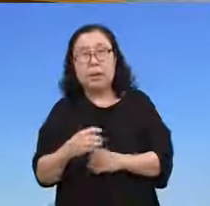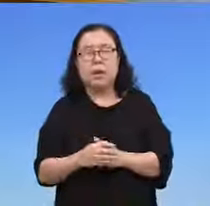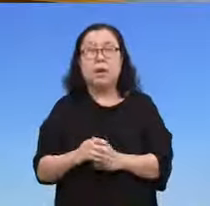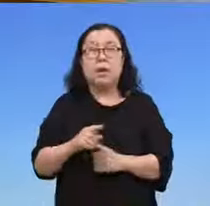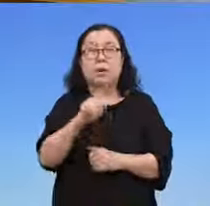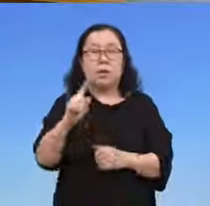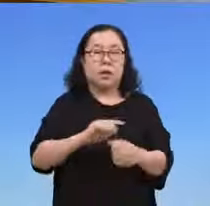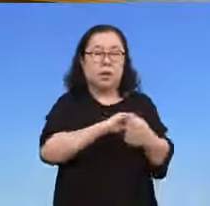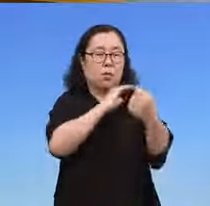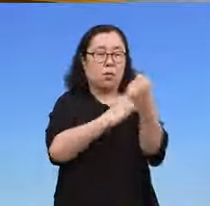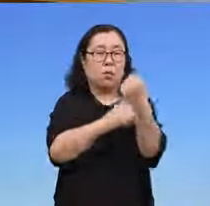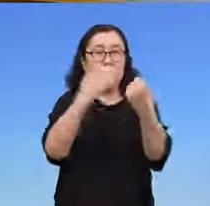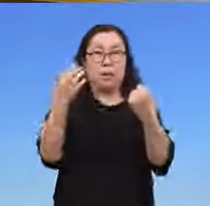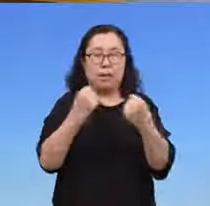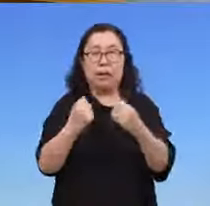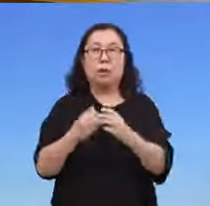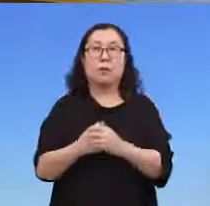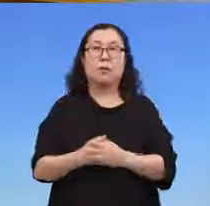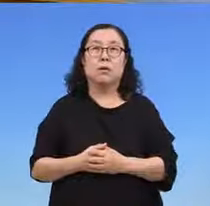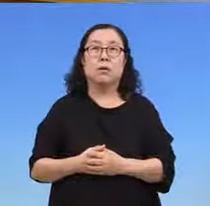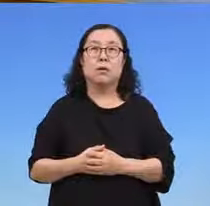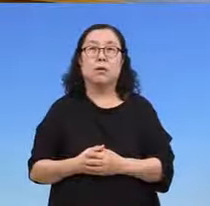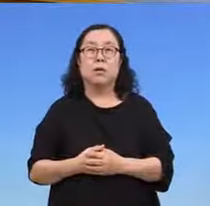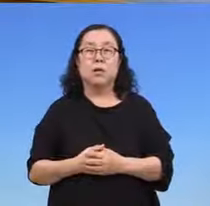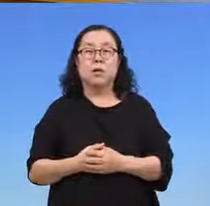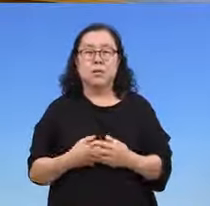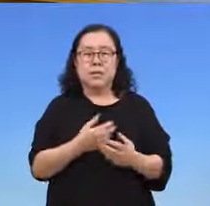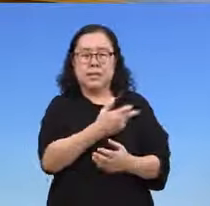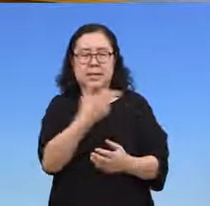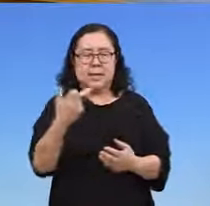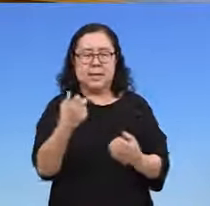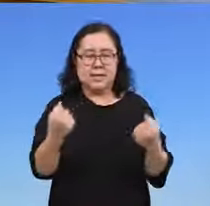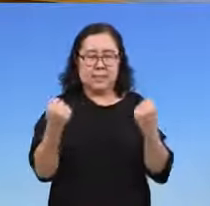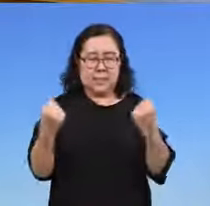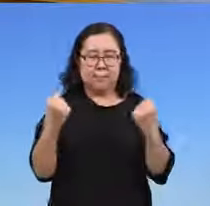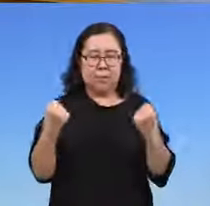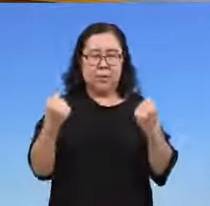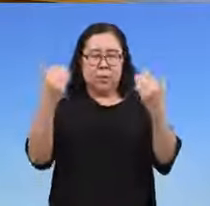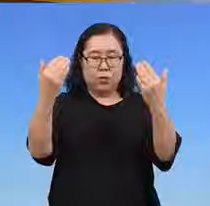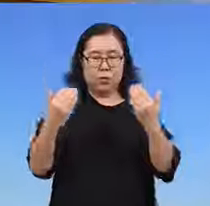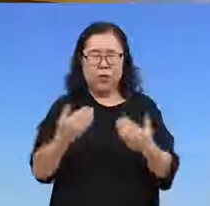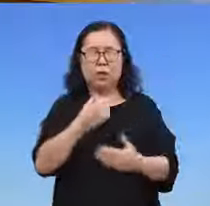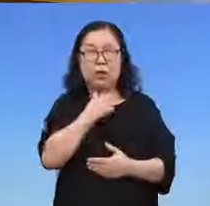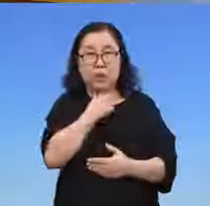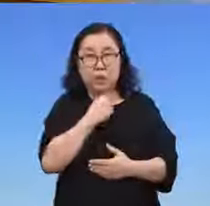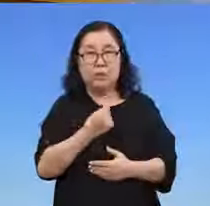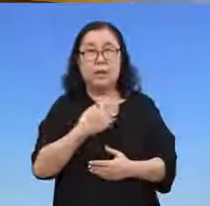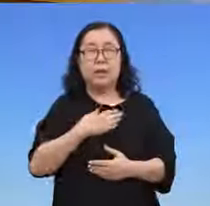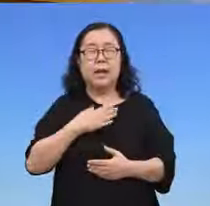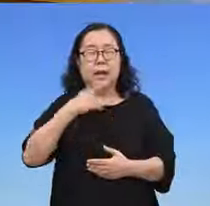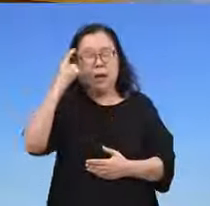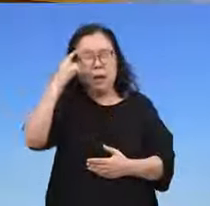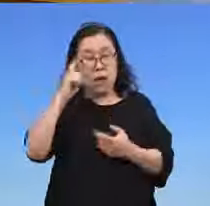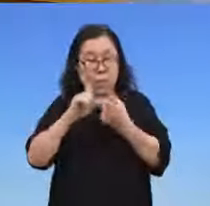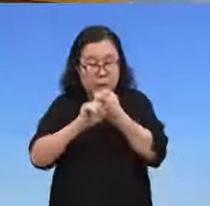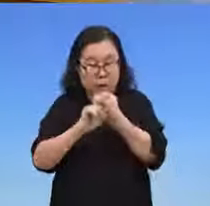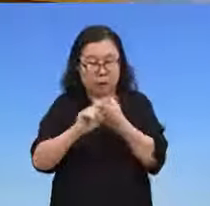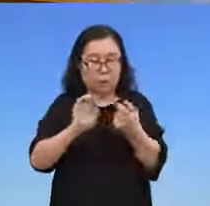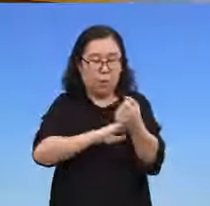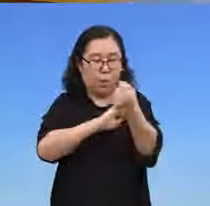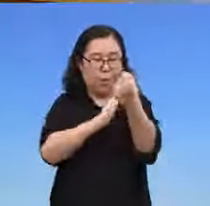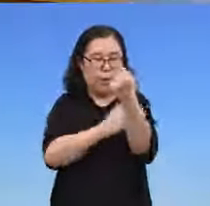받고 두나미스, 다이나마이트와 같은 능력을 주시기 원합니다. 내 관심은 온통